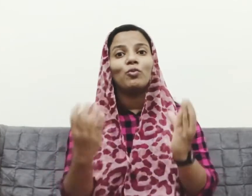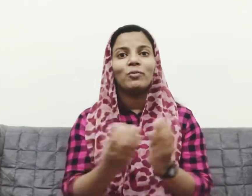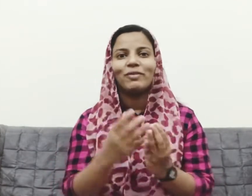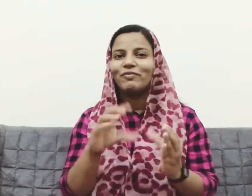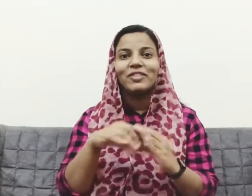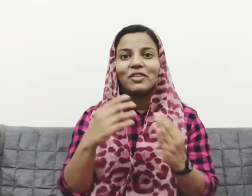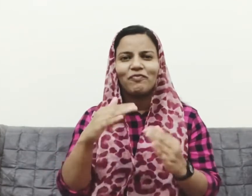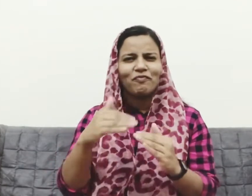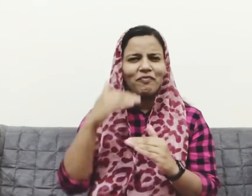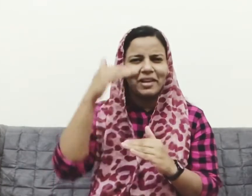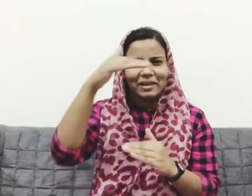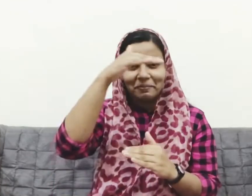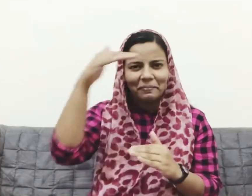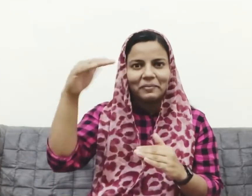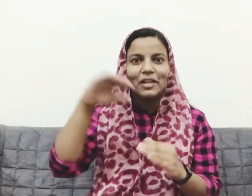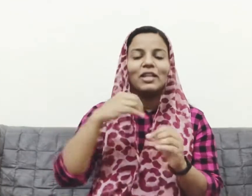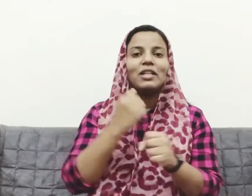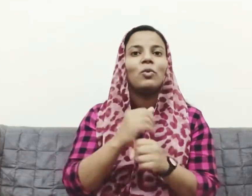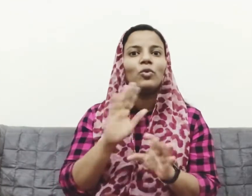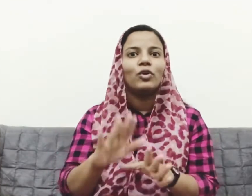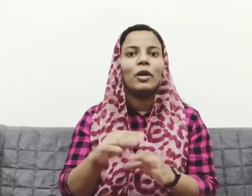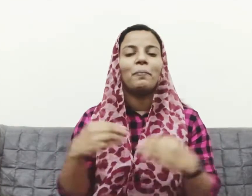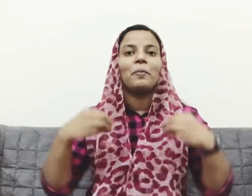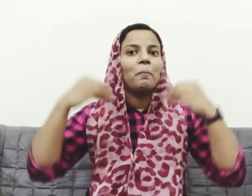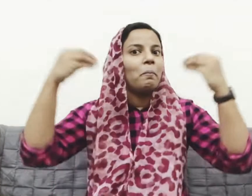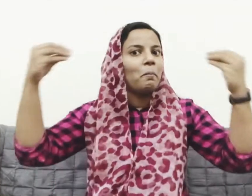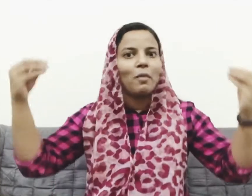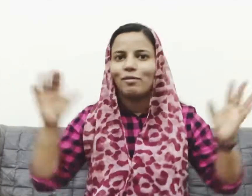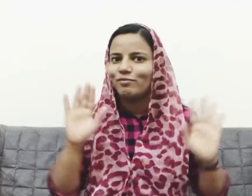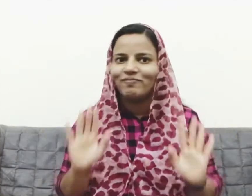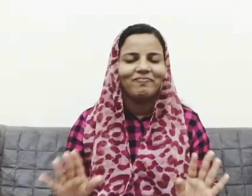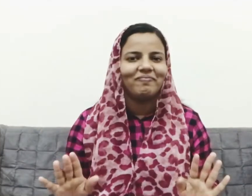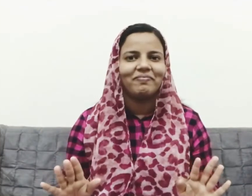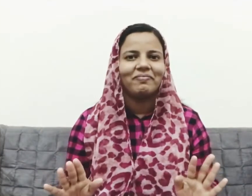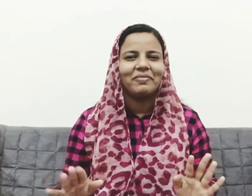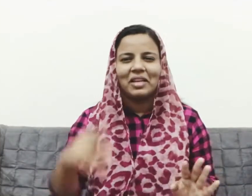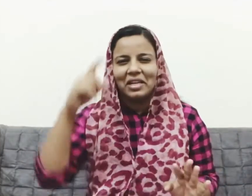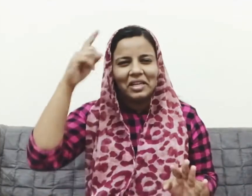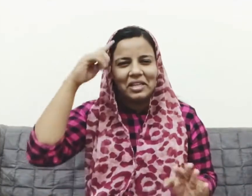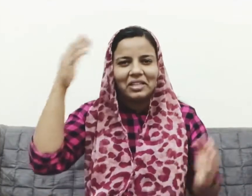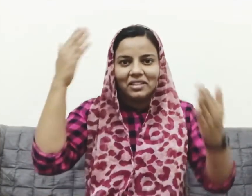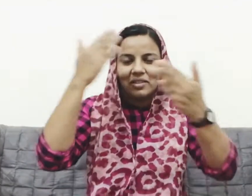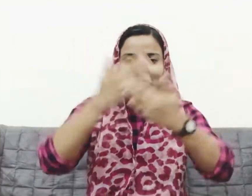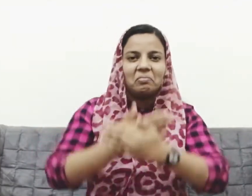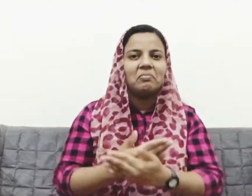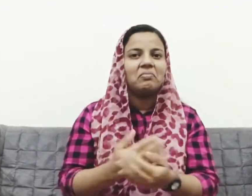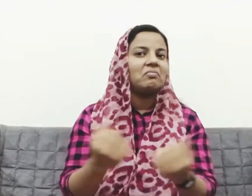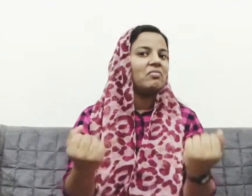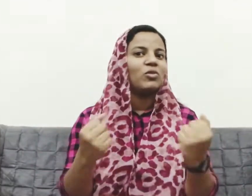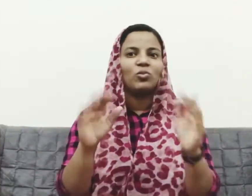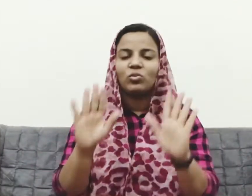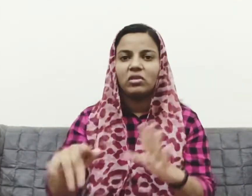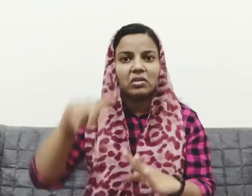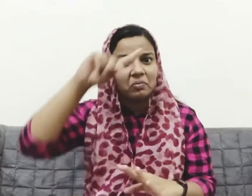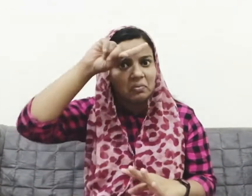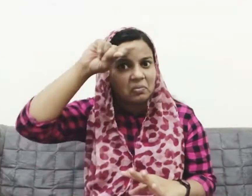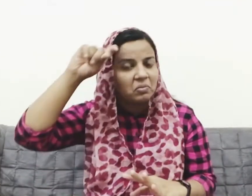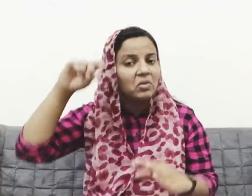നമുക്ക് കാണാൻ കഴിയുന്നില്ല. അവിടെ ദൈവത്തിൻ്റെ ദൂതന്മാർ നമ്മുടെ ചുറ്റും നിൽക്കുന്നു. അവിടെ അവൻ ഇരുട്ടിൻ്റെ ശക്തികൾ ഉണ്ട്, അവൻ ദുഷ്ടൻ്റെ